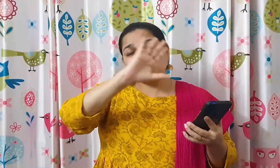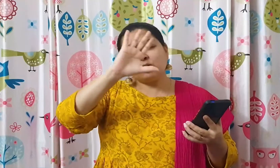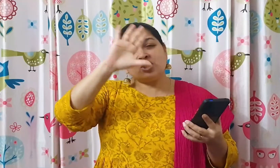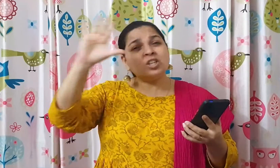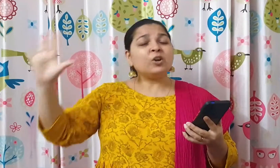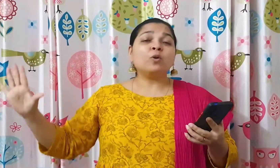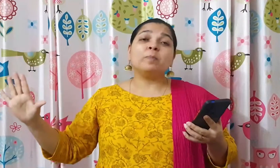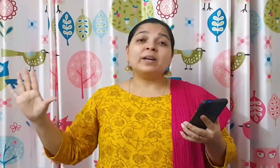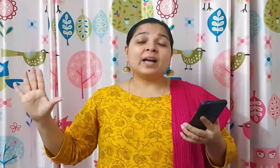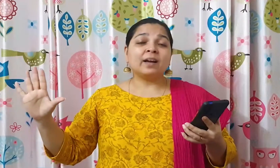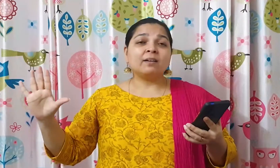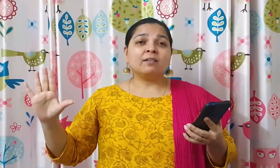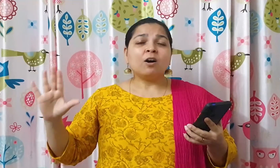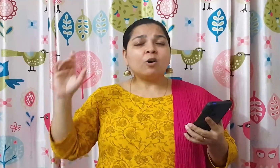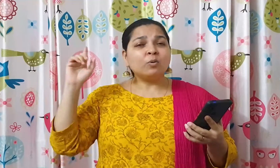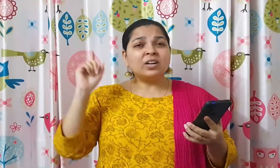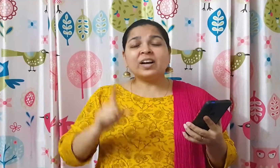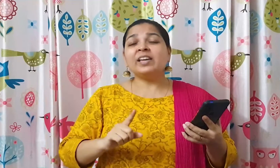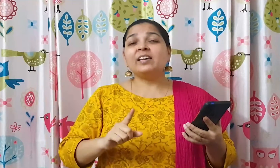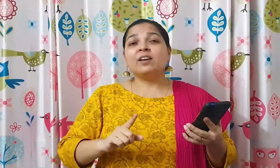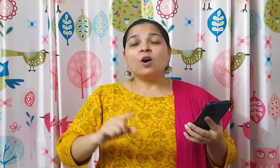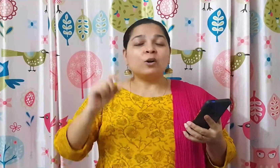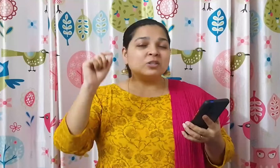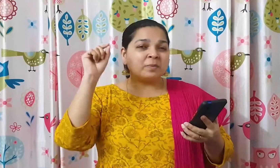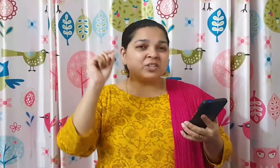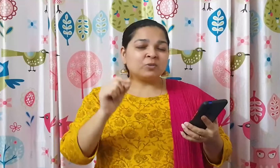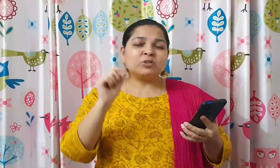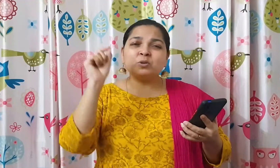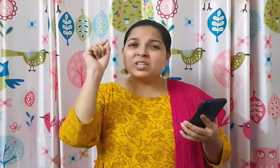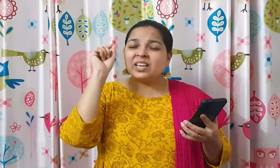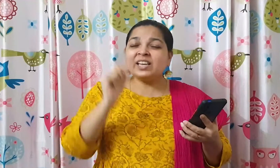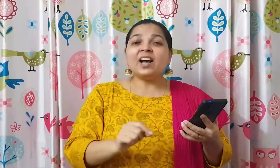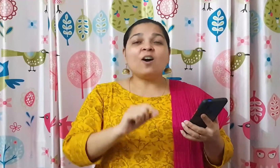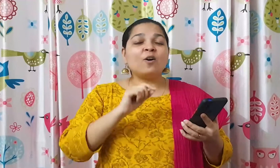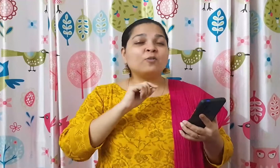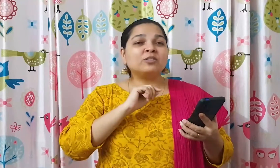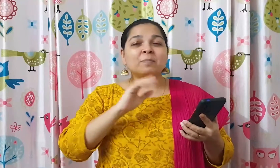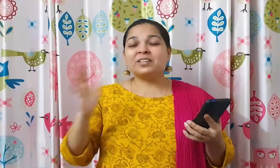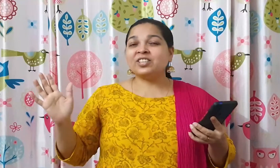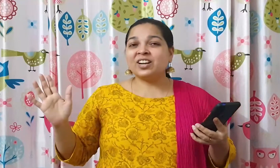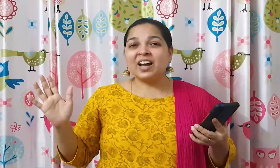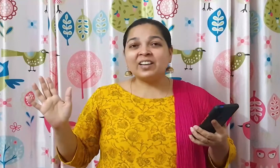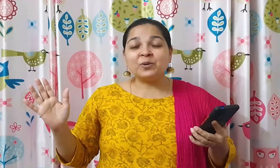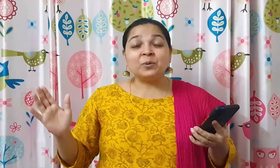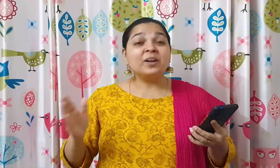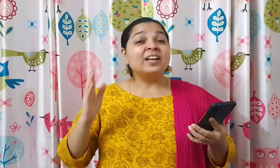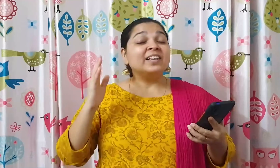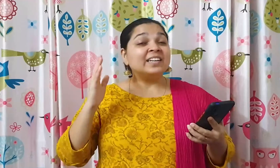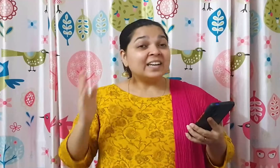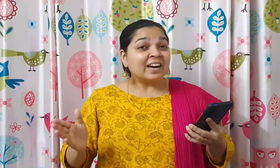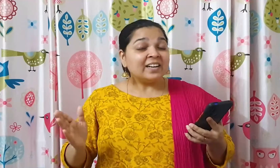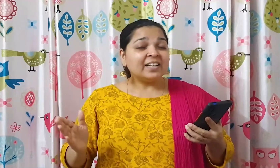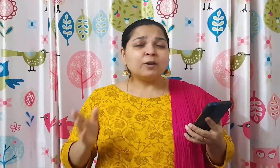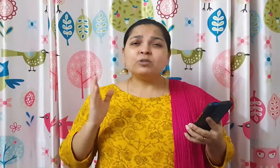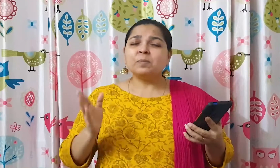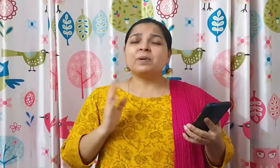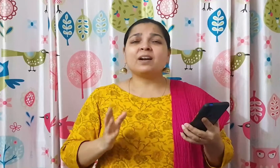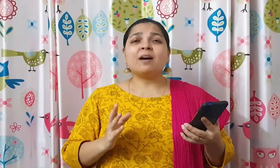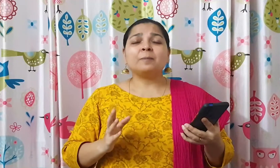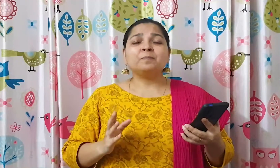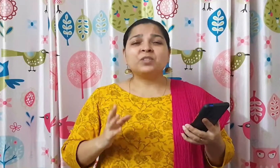একেদৰে আপোনাৰ কল্পনা শক্তিৰ জৰিয়তে বস্তুখিনিক চাব লাগিব। আপুনি কি বিচাৰে সেইখিনি